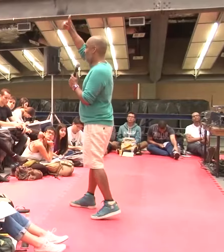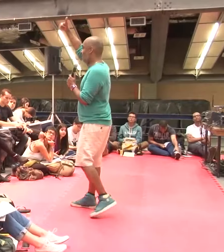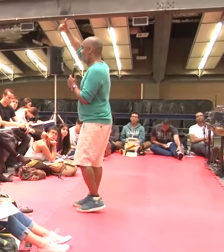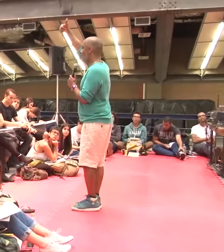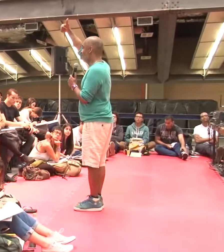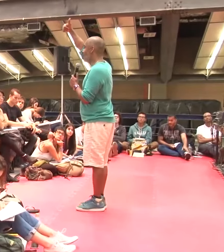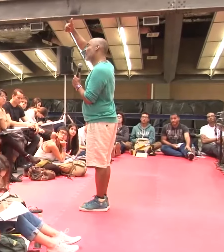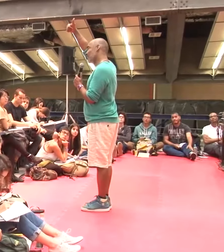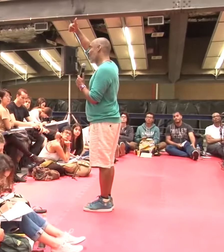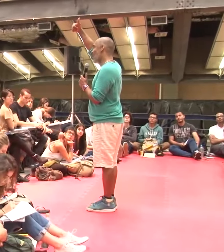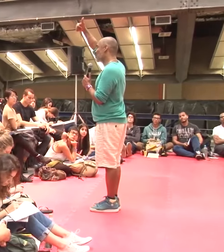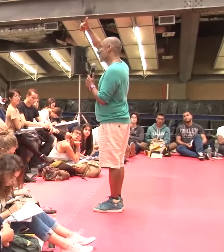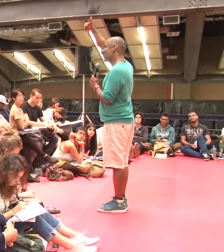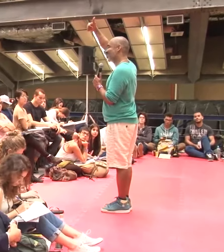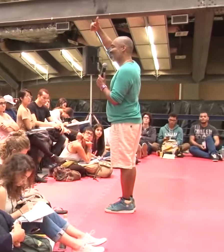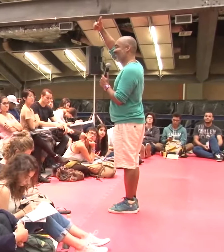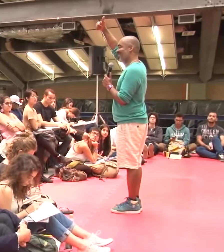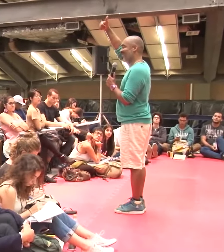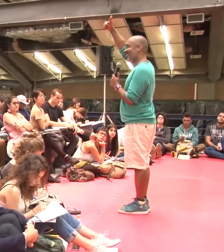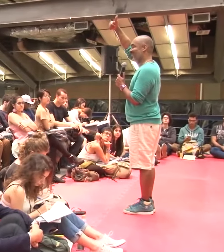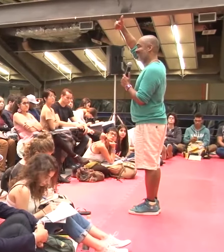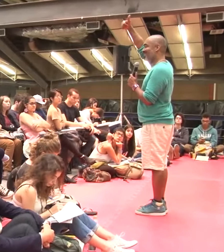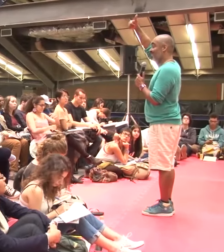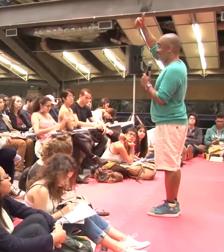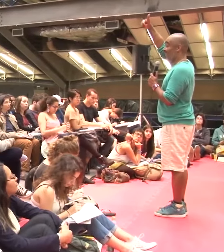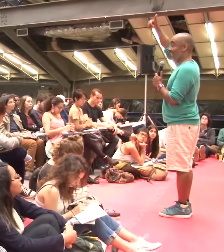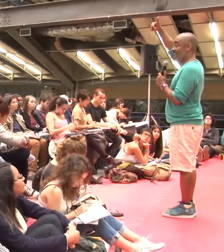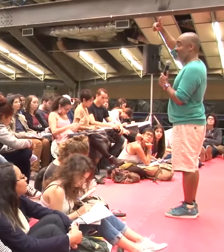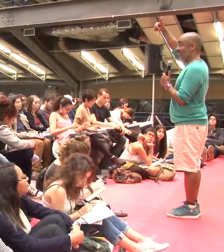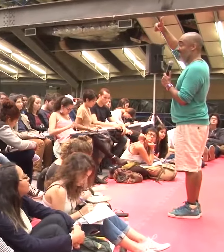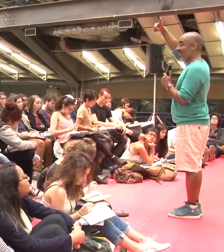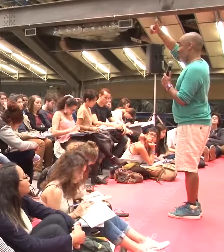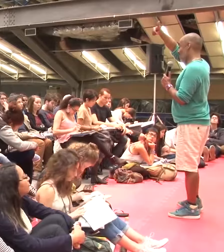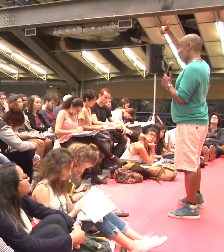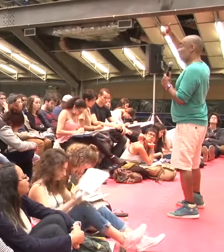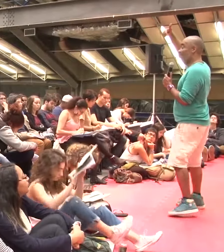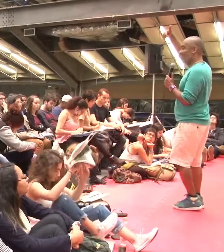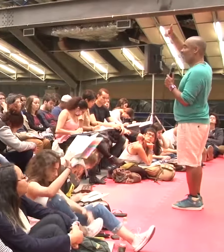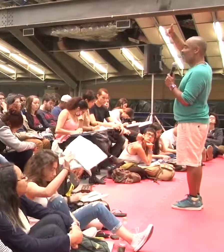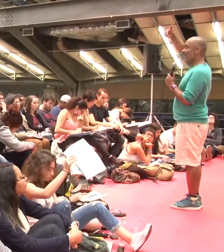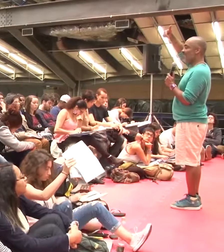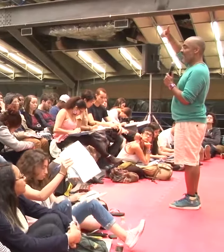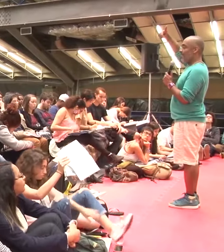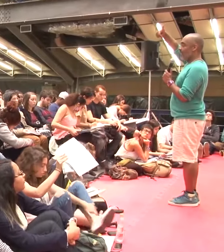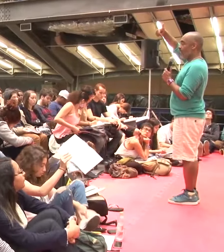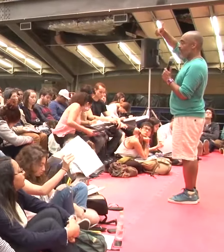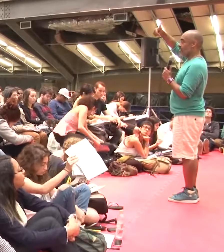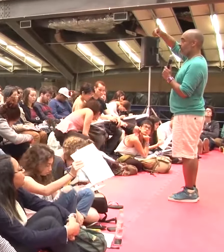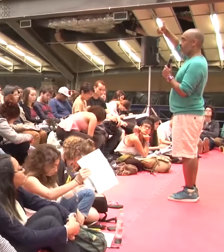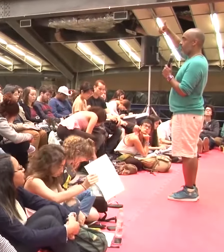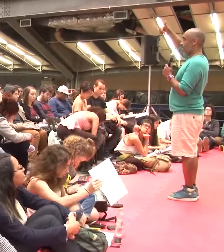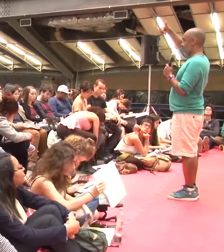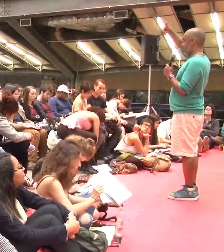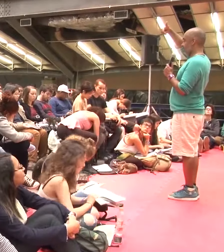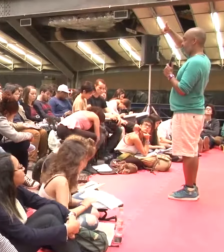a mãe a enxerga como um negócio. Se ela casa, melhora de vida, ou seja,